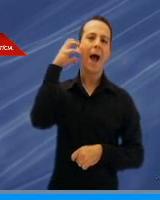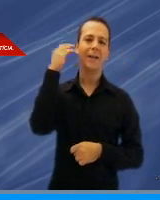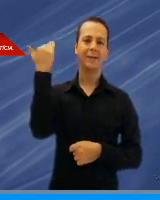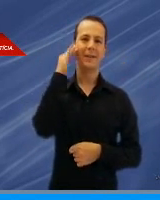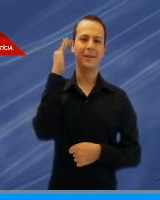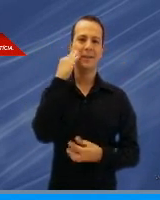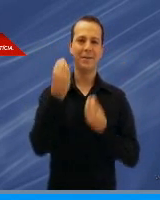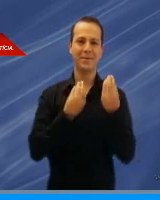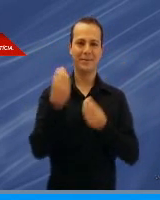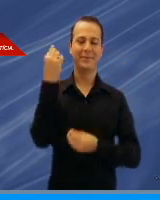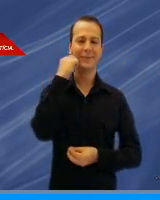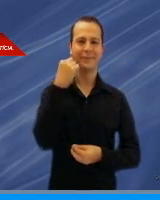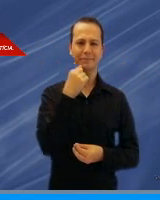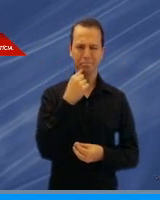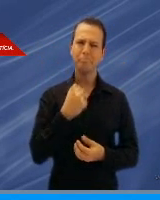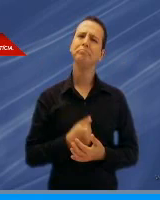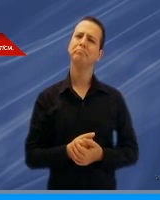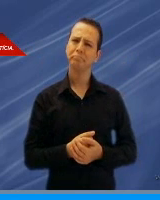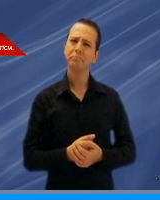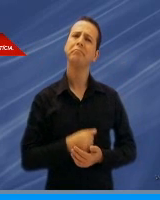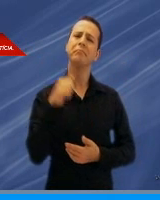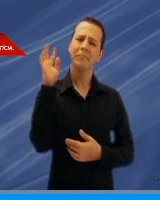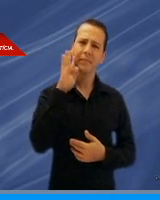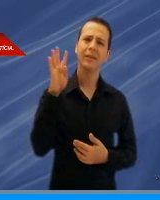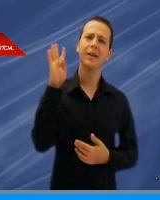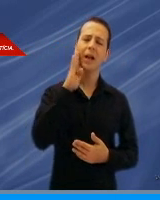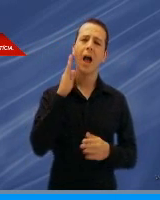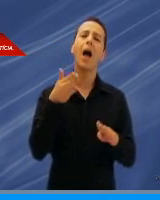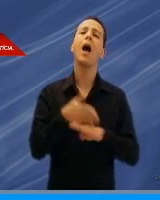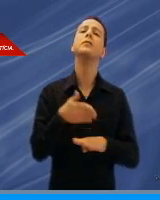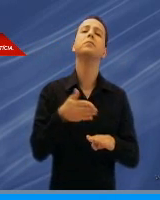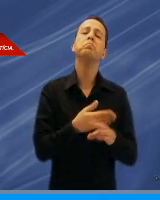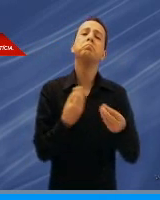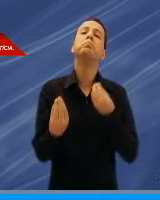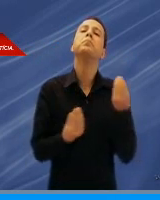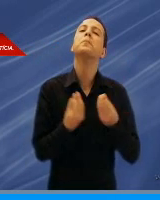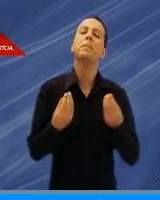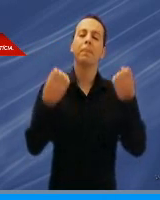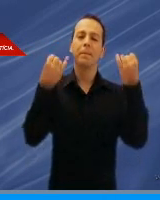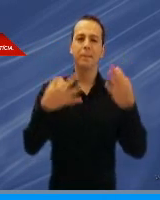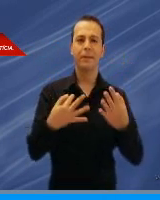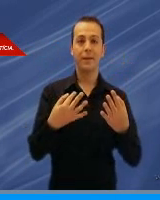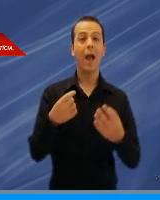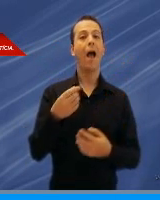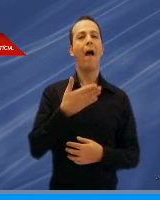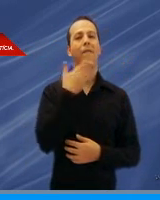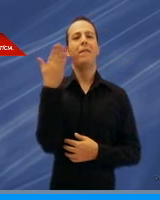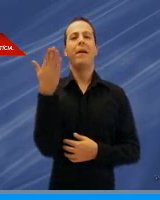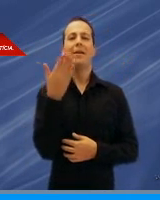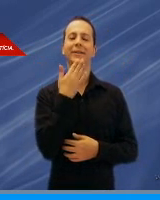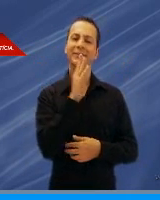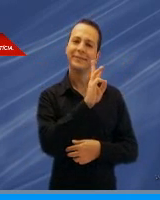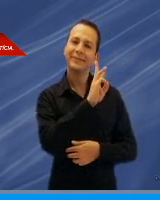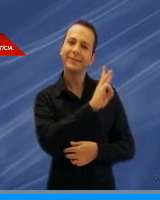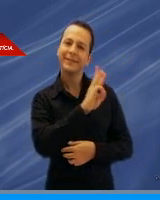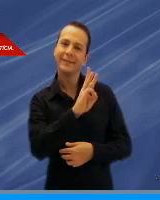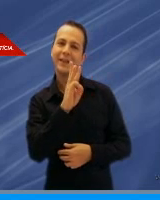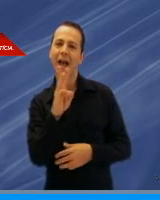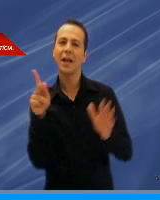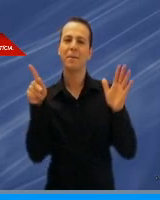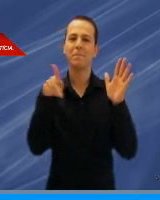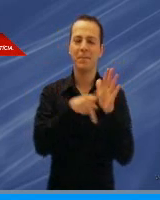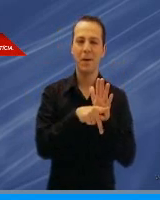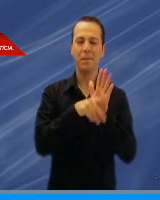auditiva. Que legal. E isso, a pessoa tem acesso como? Entrando no site, entrando no